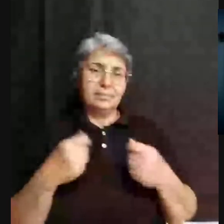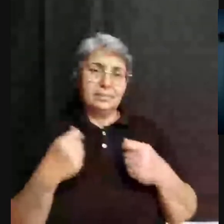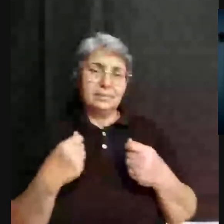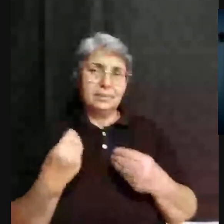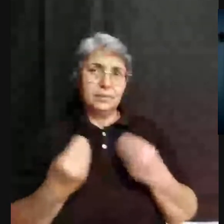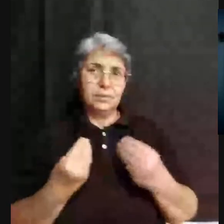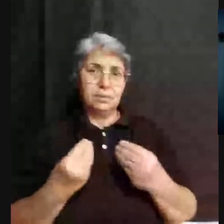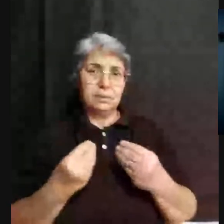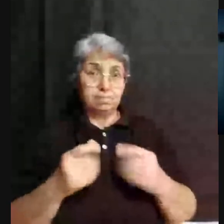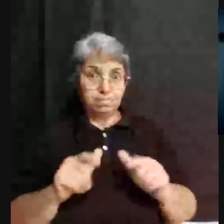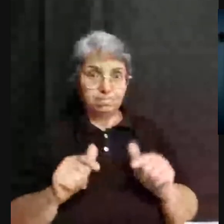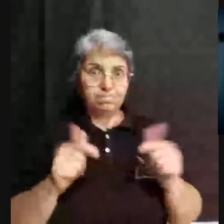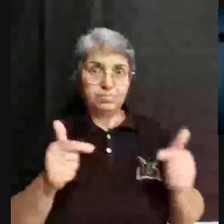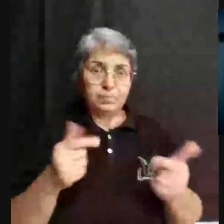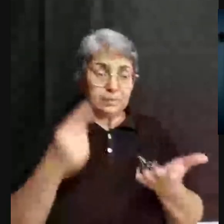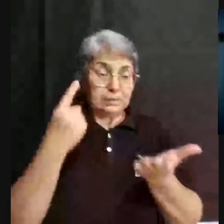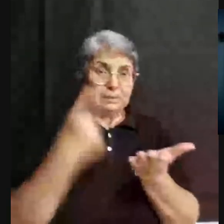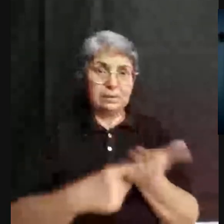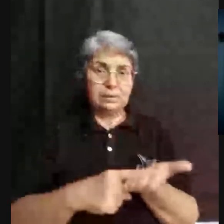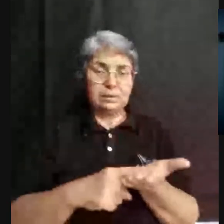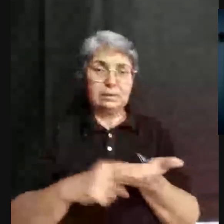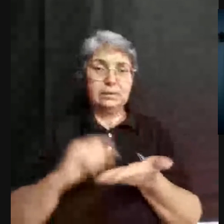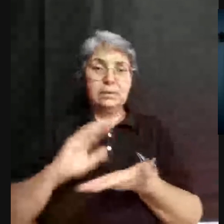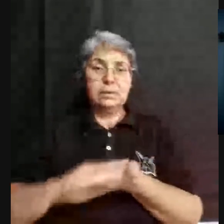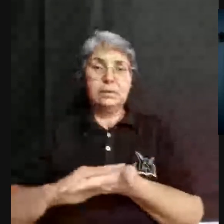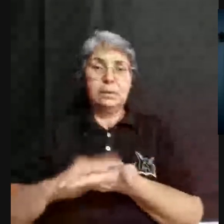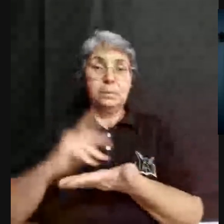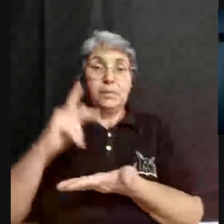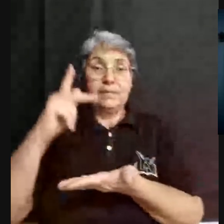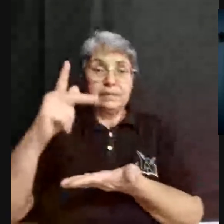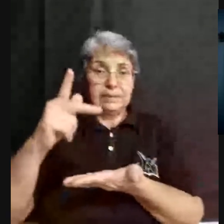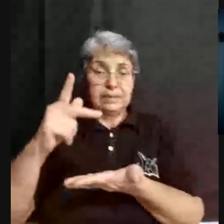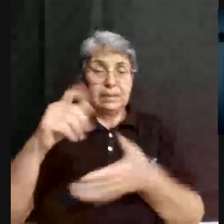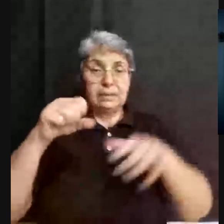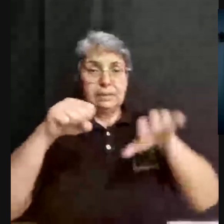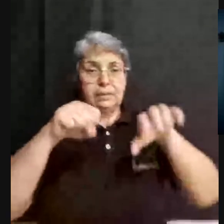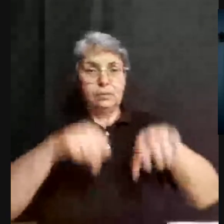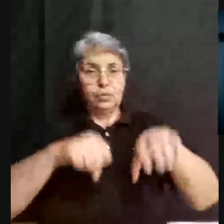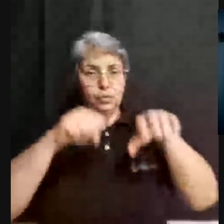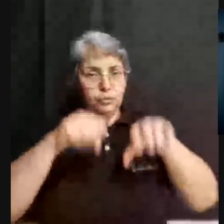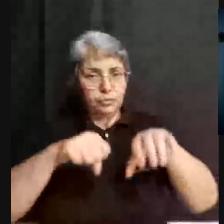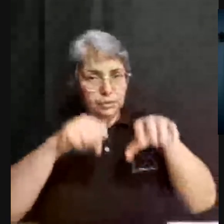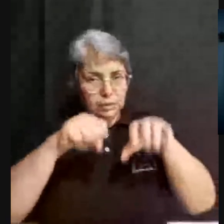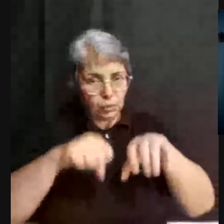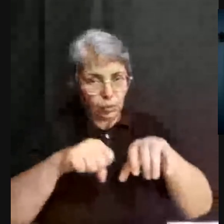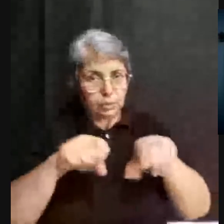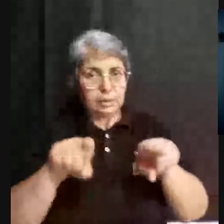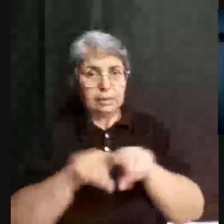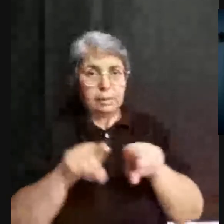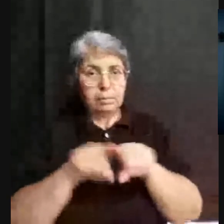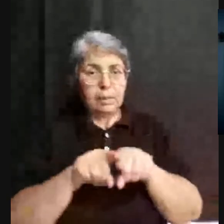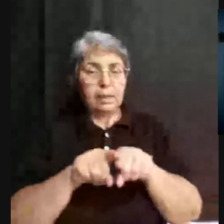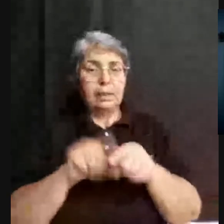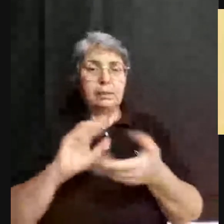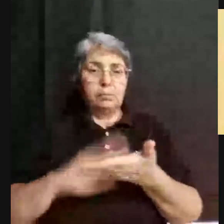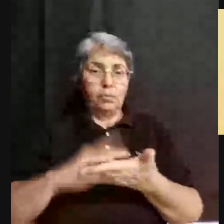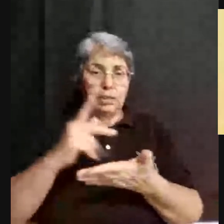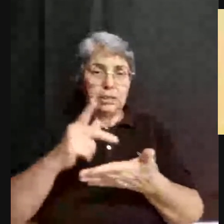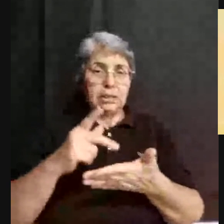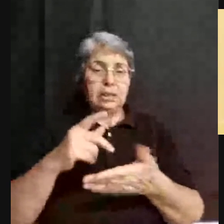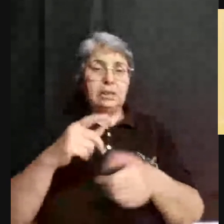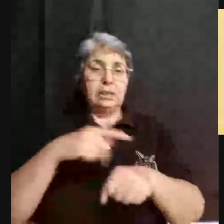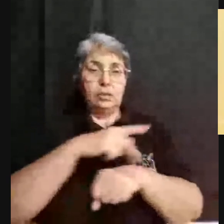no cumprimento da profecia da chuva serôdia e no cumprimento do evangelho levado a todas as nações. Então os galhos